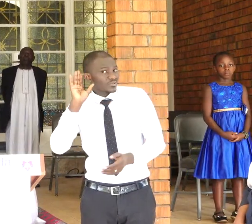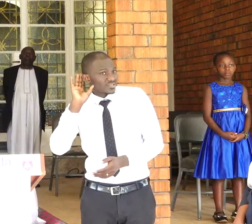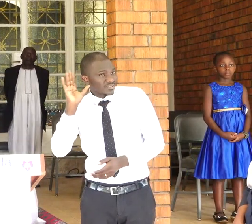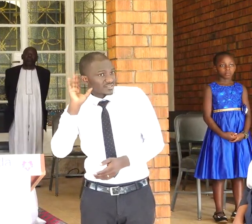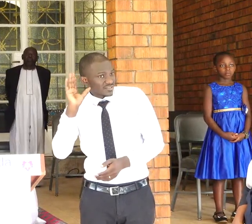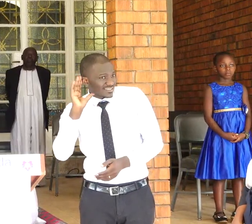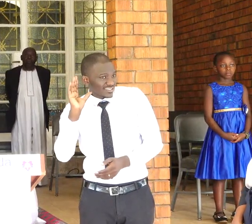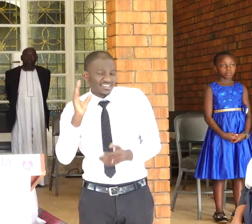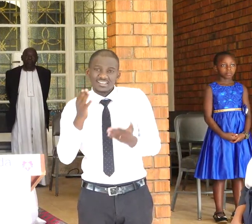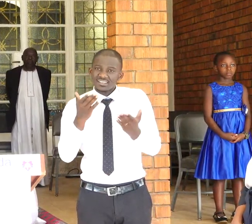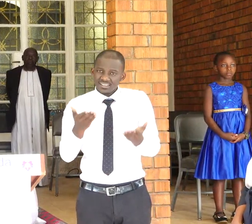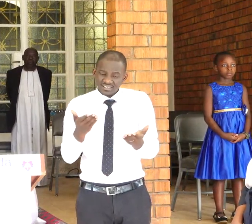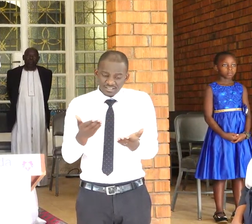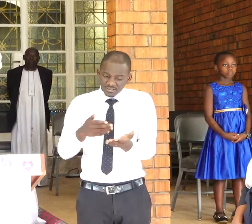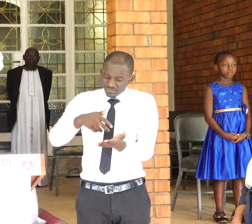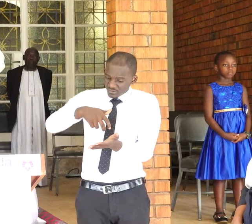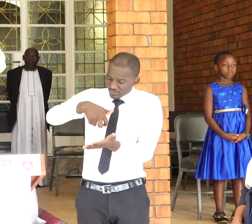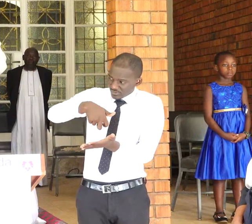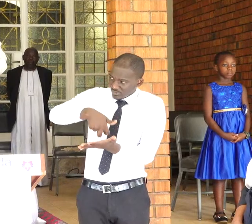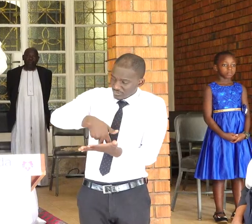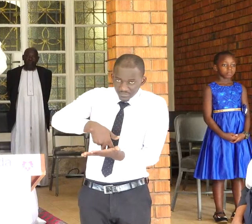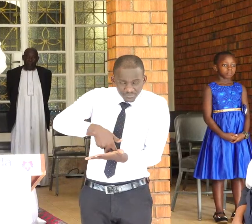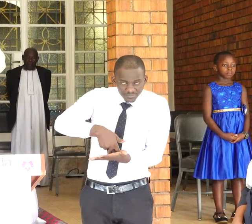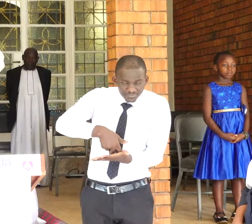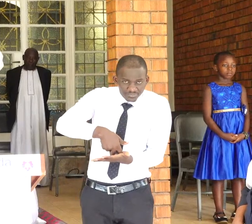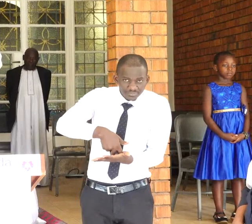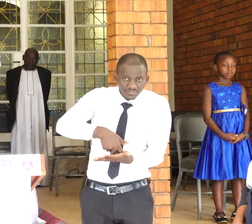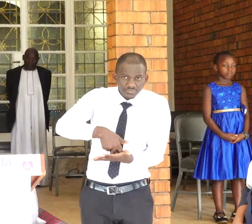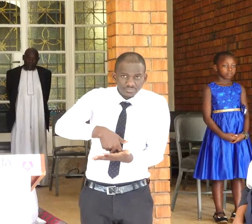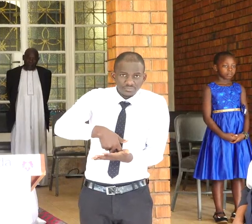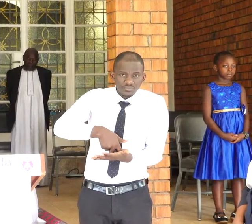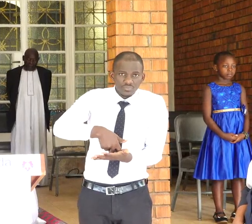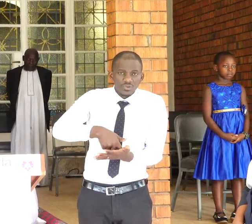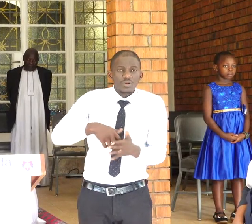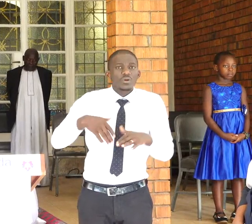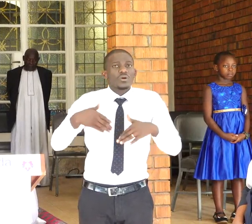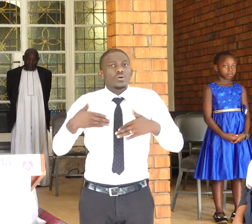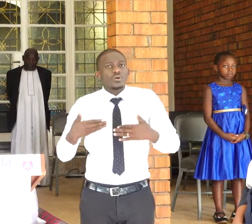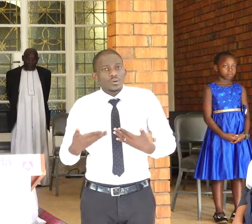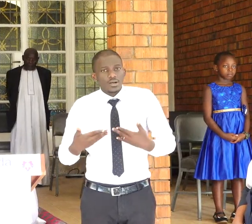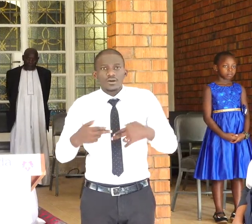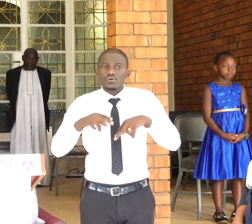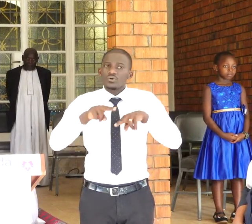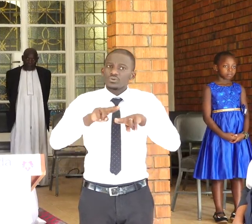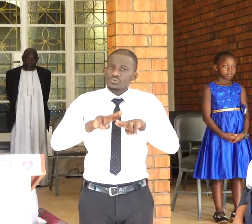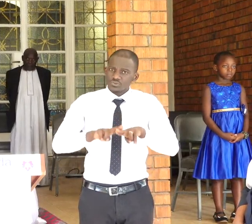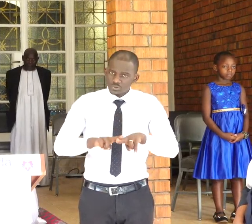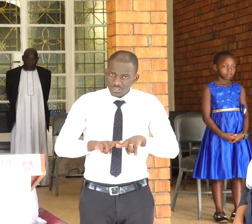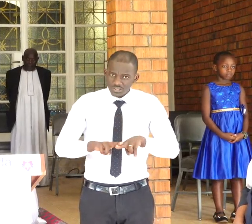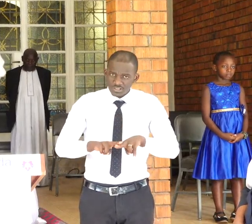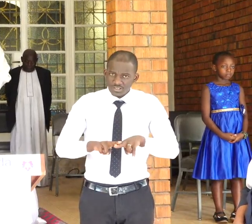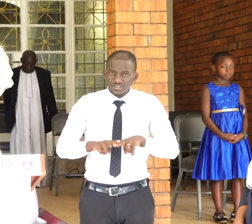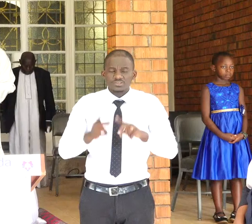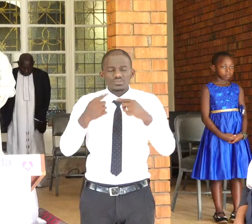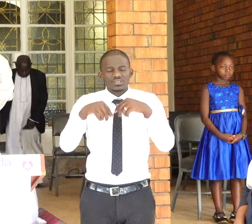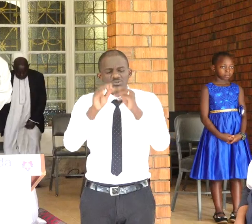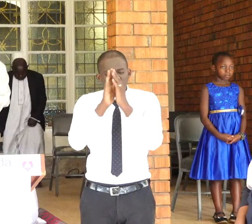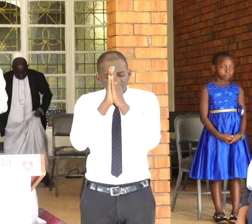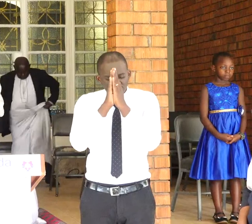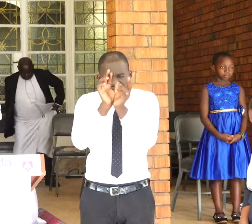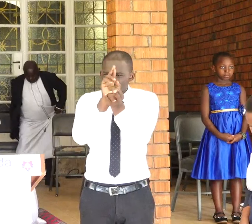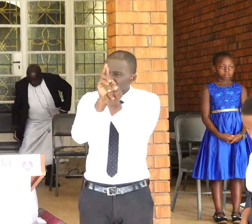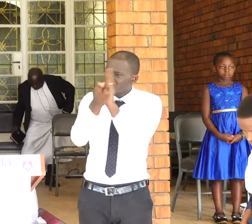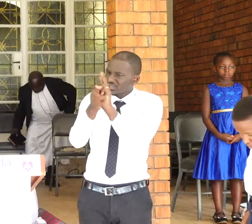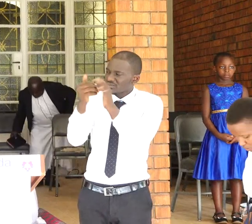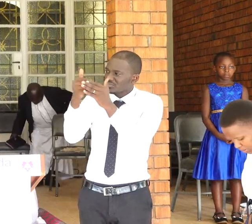w'oli ogende ku maviiviigo oba otuule ate twenenye mu maaso